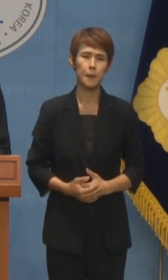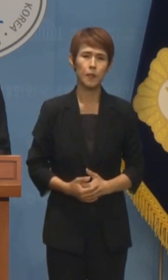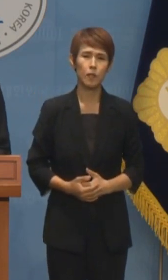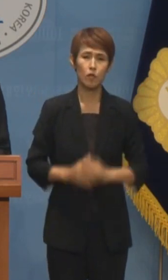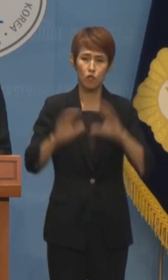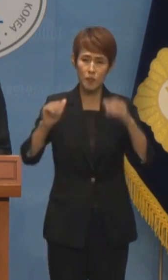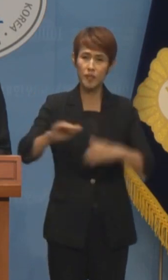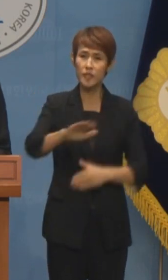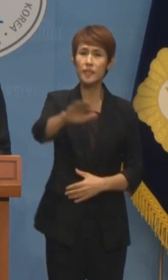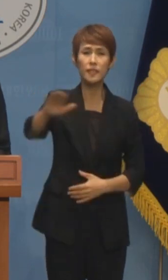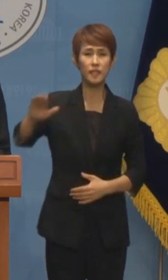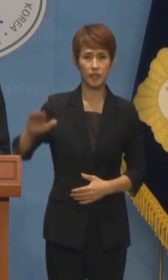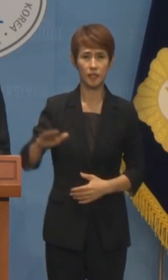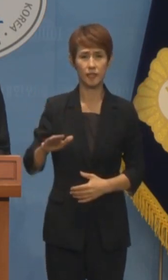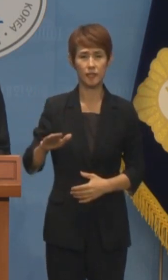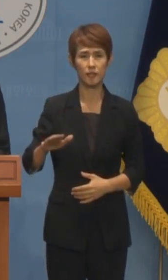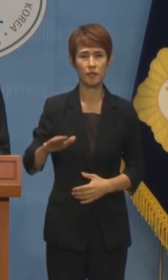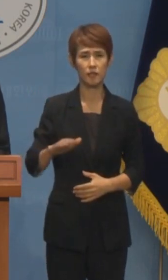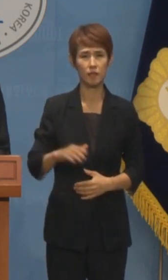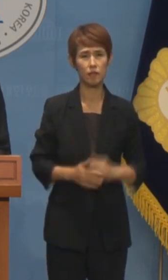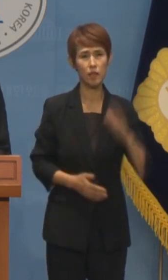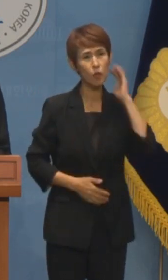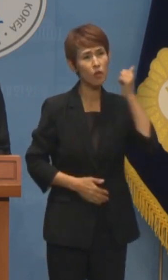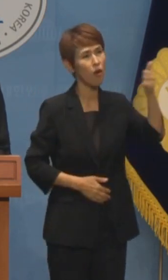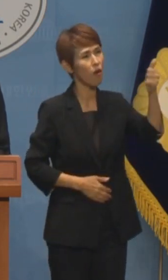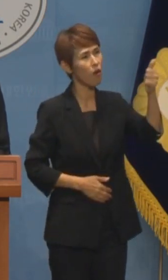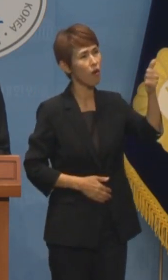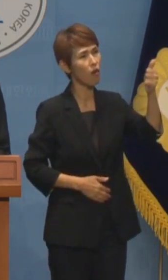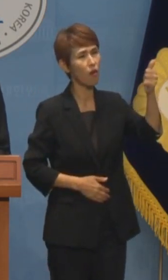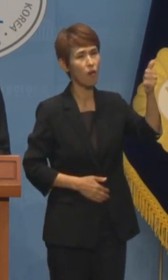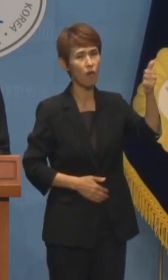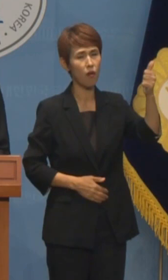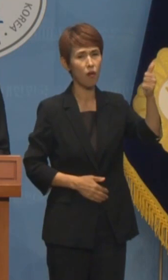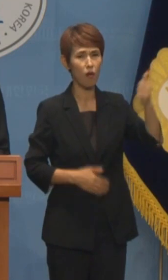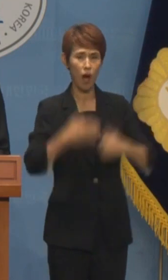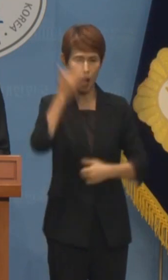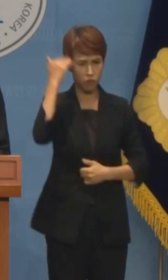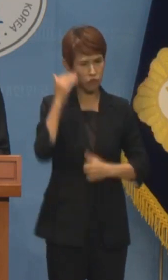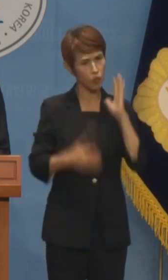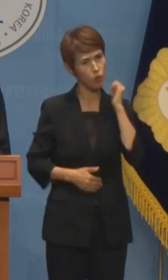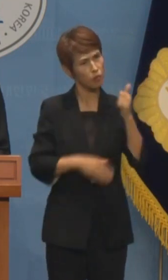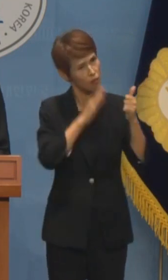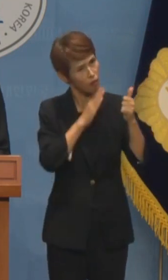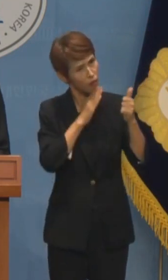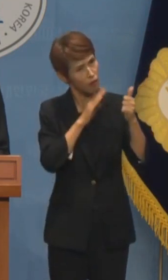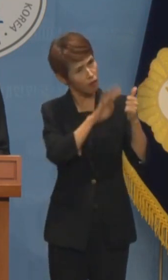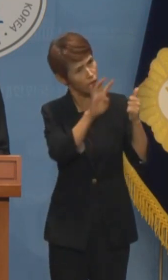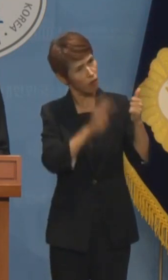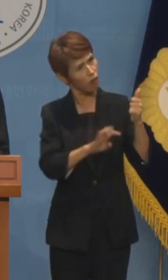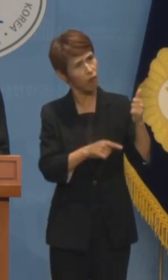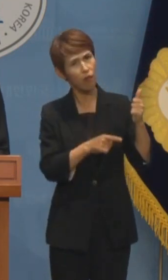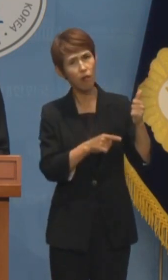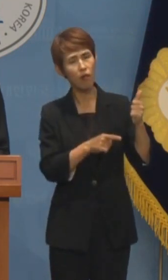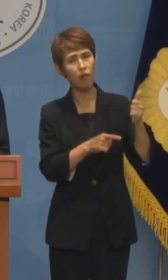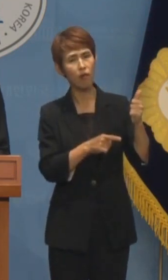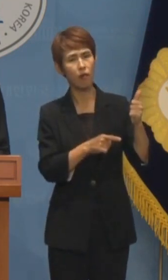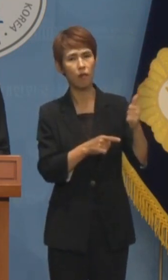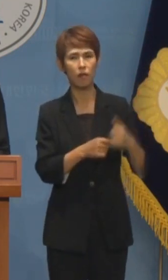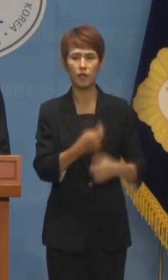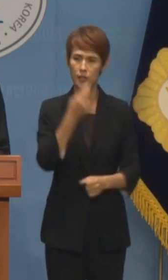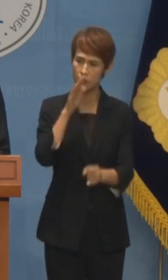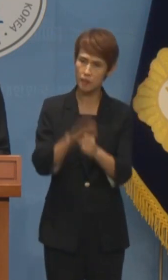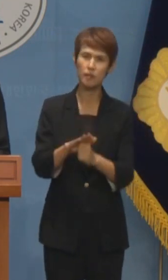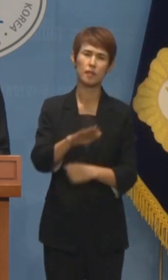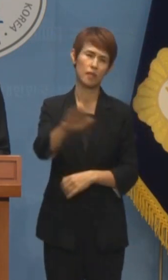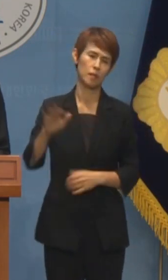우리 국민께서는 과연 대통령이 같은 나라에 살고 있는 것인지 황당해하실 것입니다. 지금